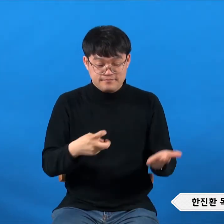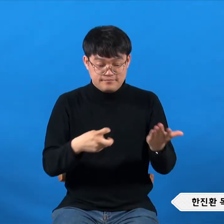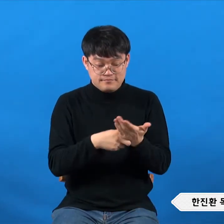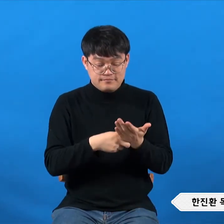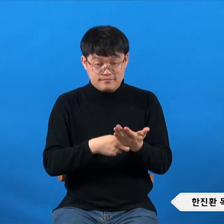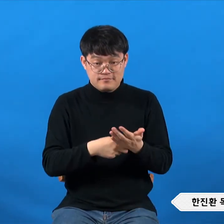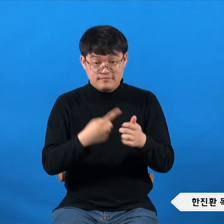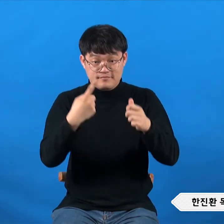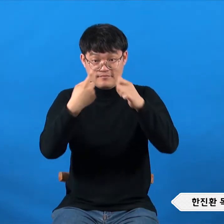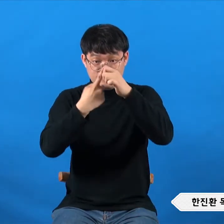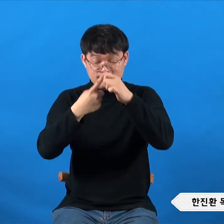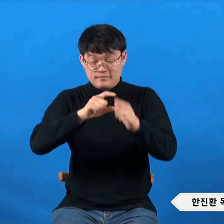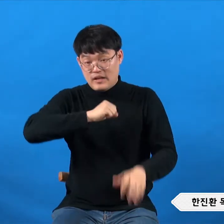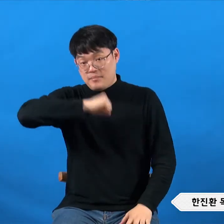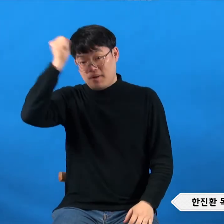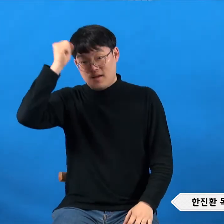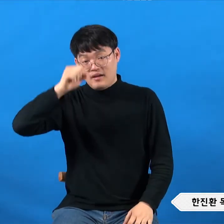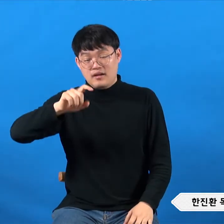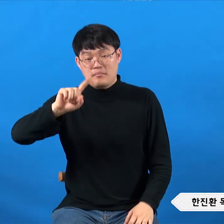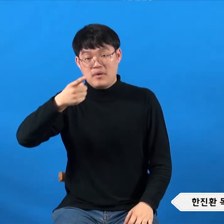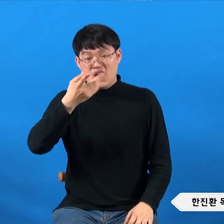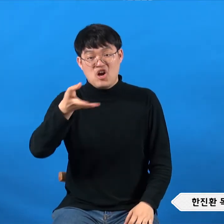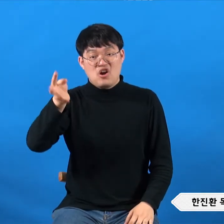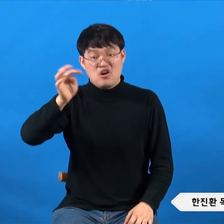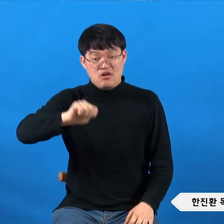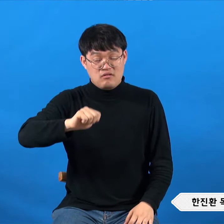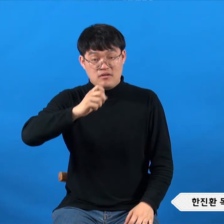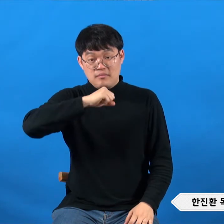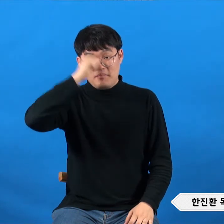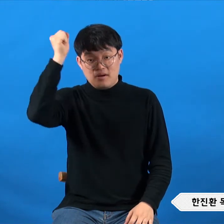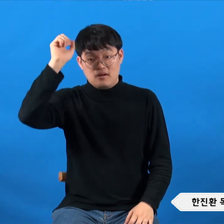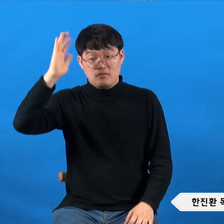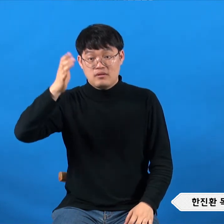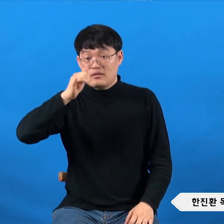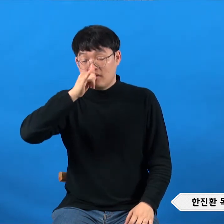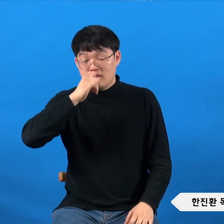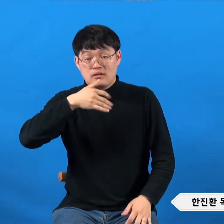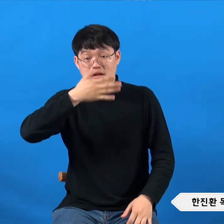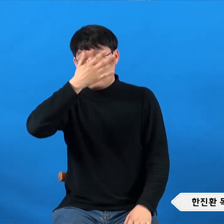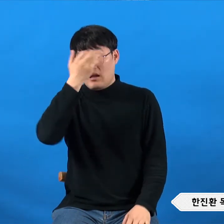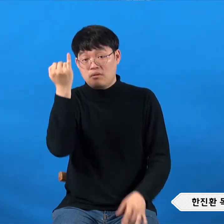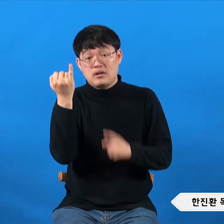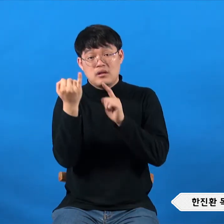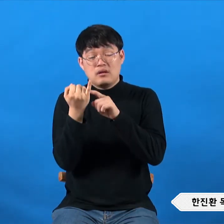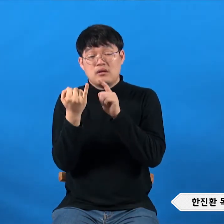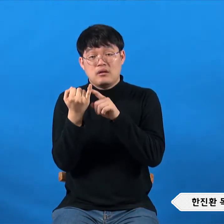복권에 1등에 당첨이 됐습니다. 100억에 당첨이 됐습니다. 그런데 그 사실을